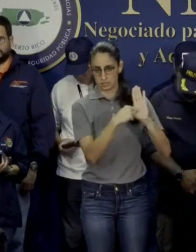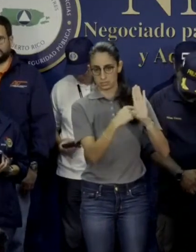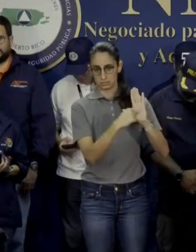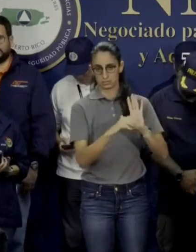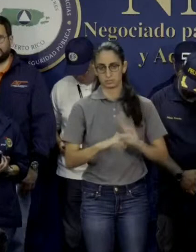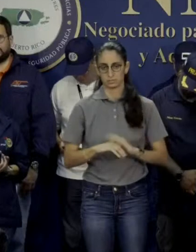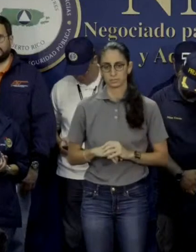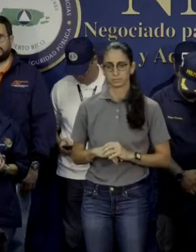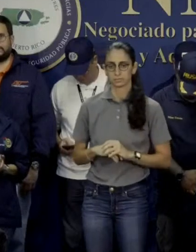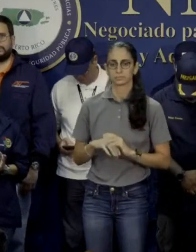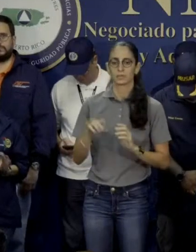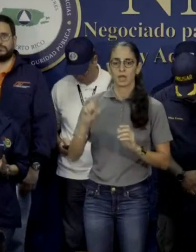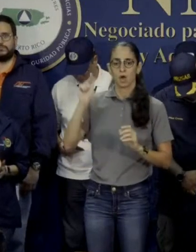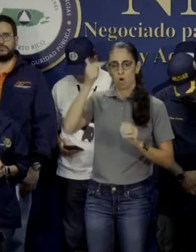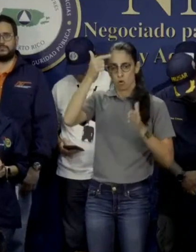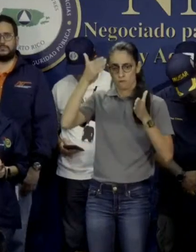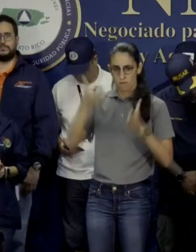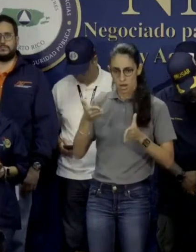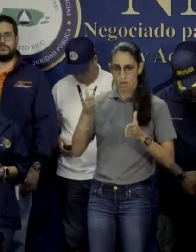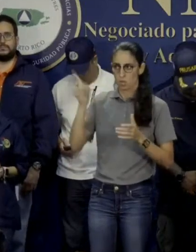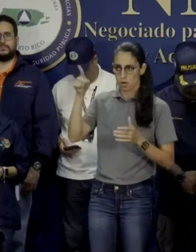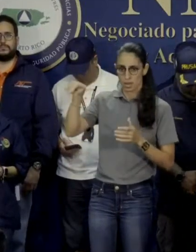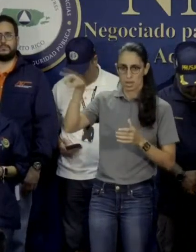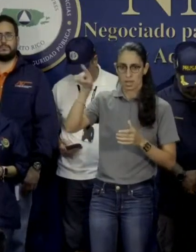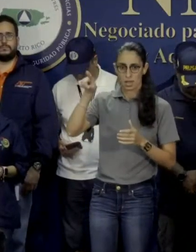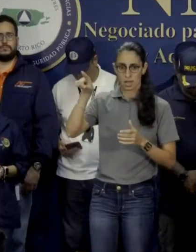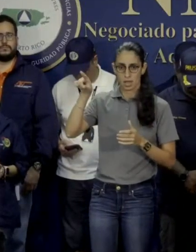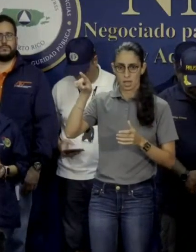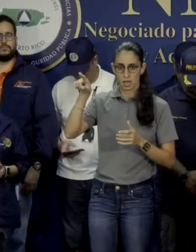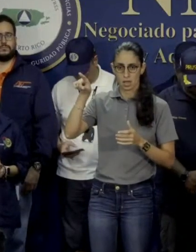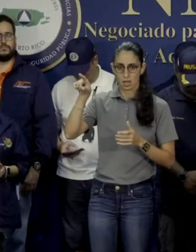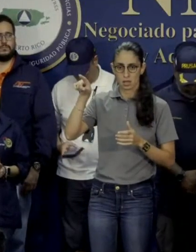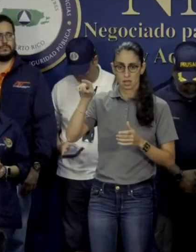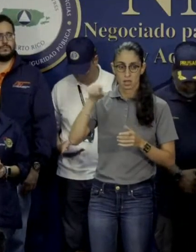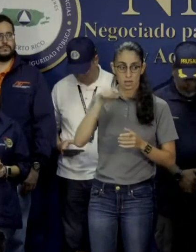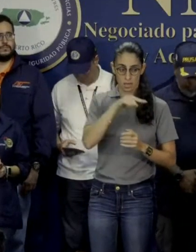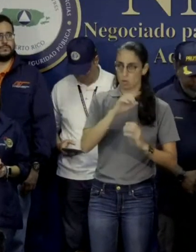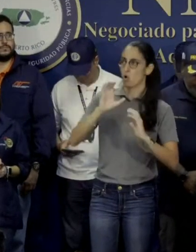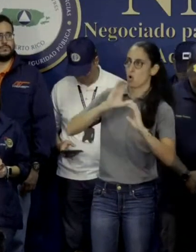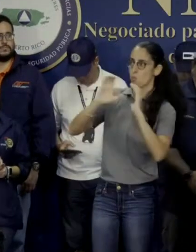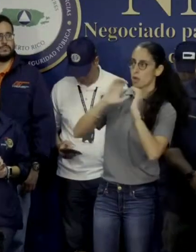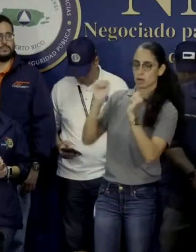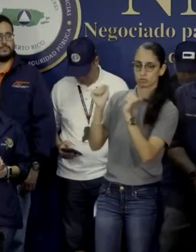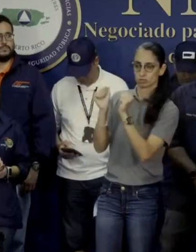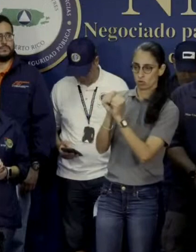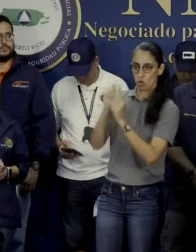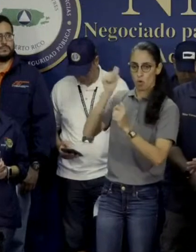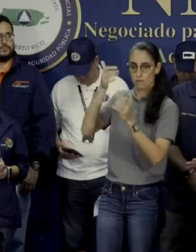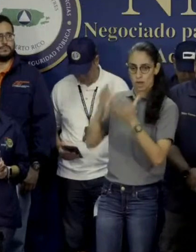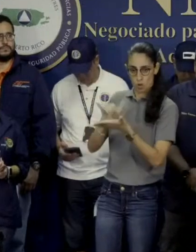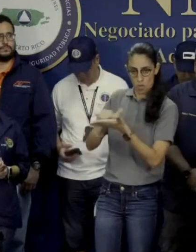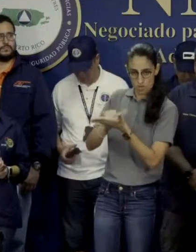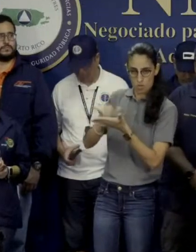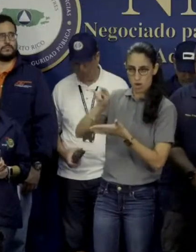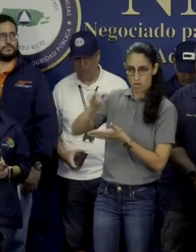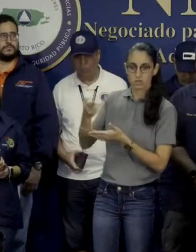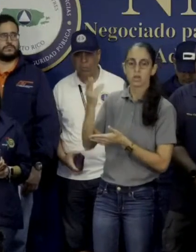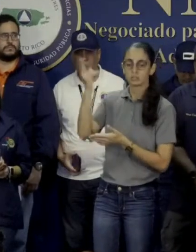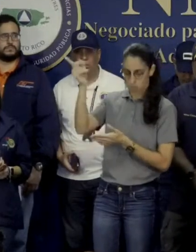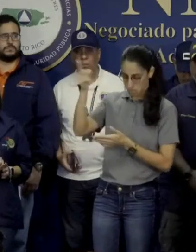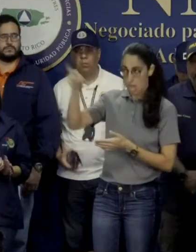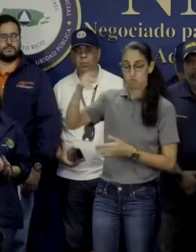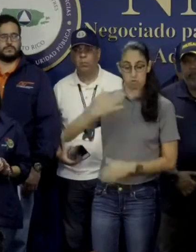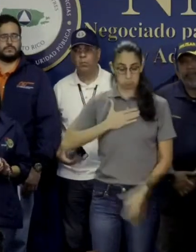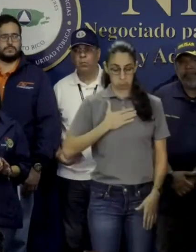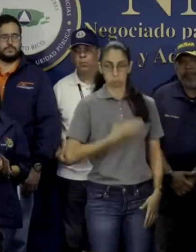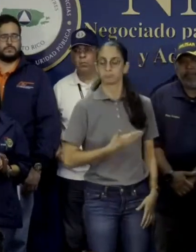los gobernadores o la gobernadora, también es una iniciativa que salió de ellos. O sea, hubo una comunicación de eso ahí, es así, eso es así. No, eso es así. Se están